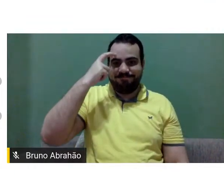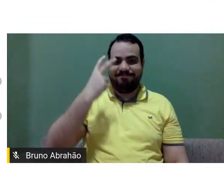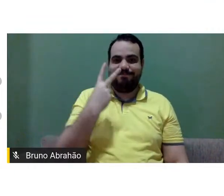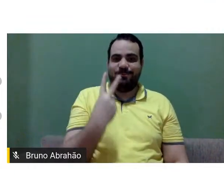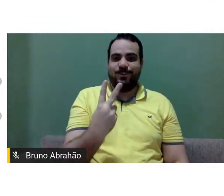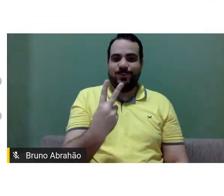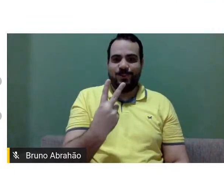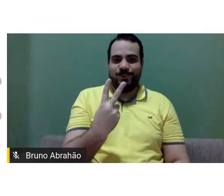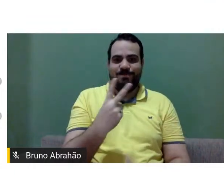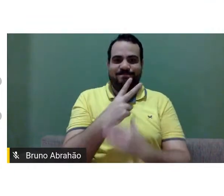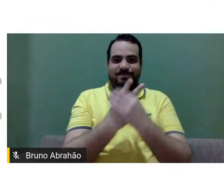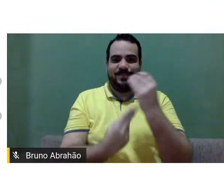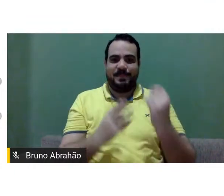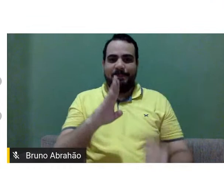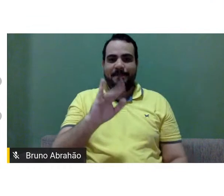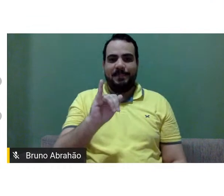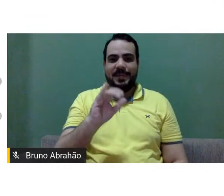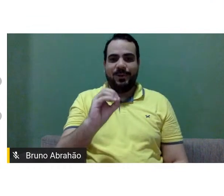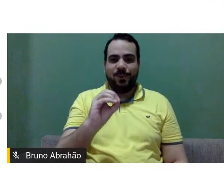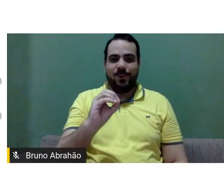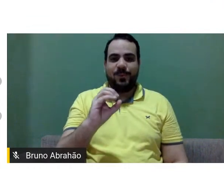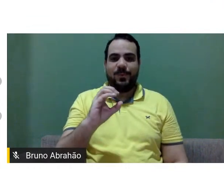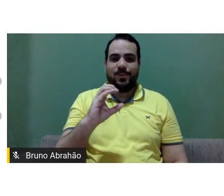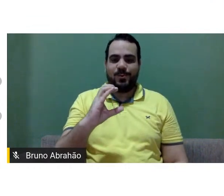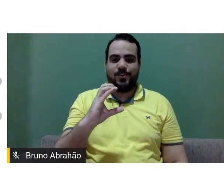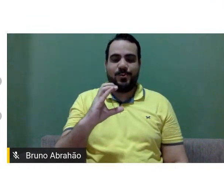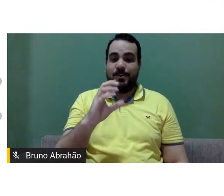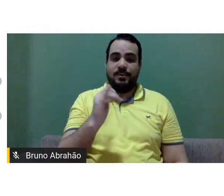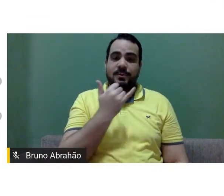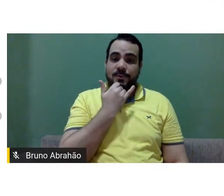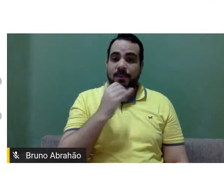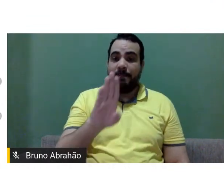outros estudos negros falando sobre sua cultura